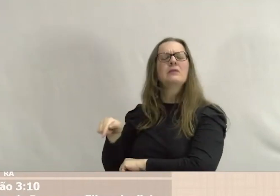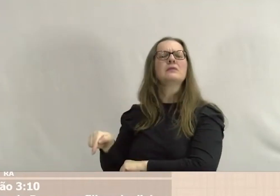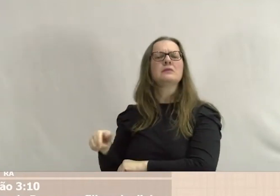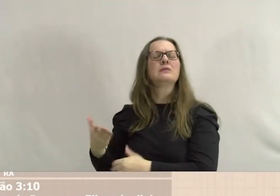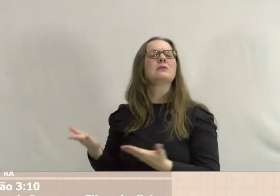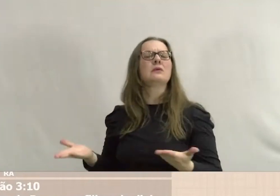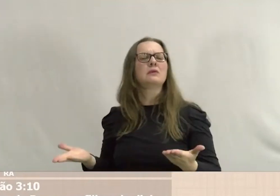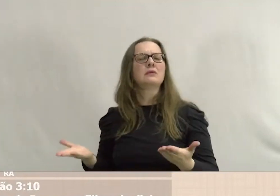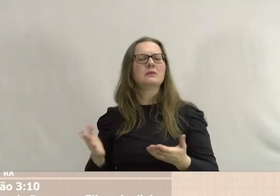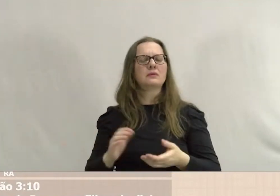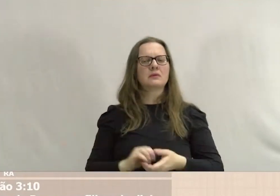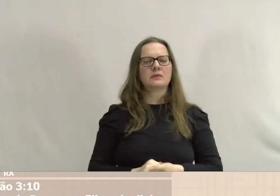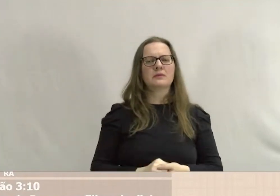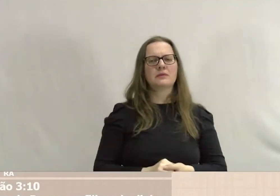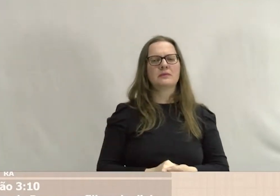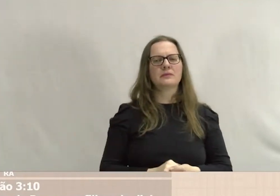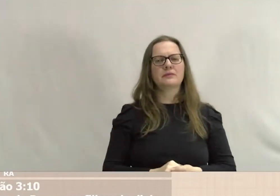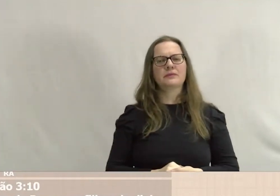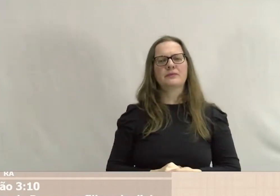E João